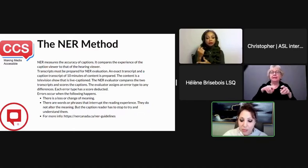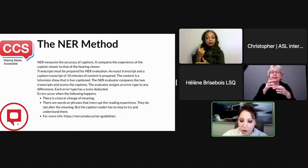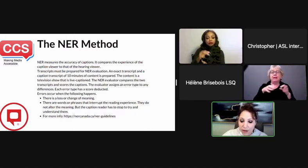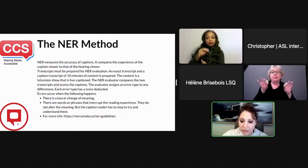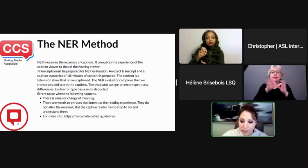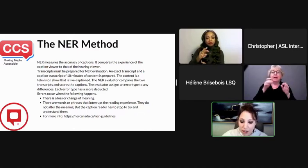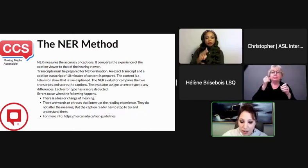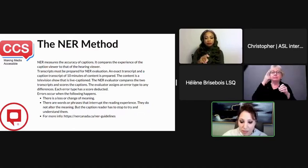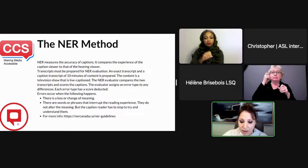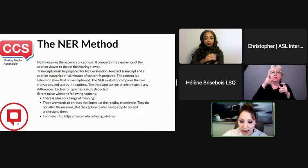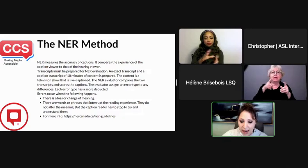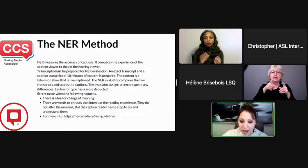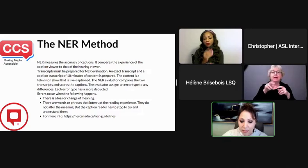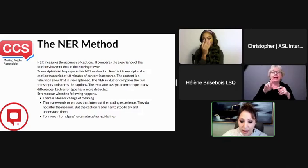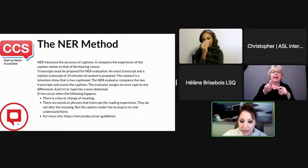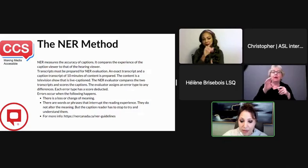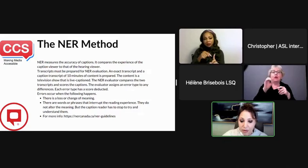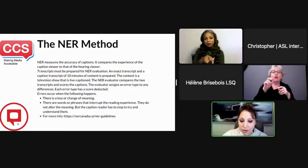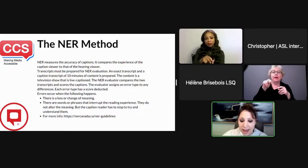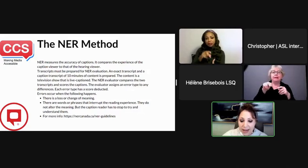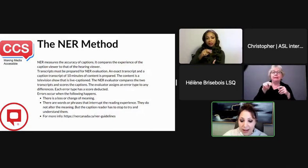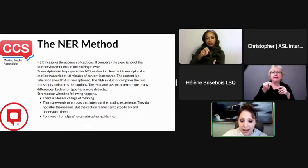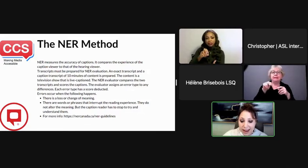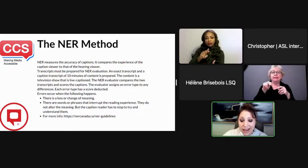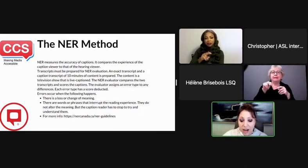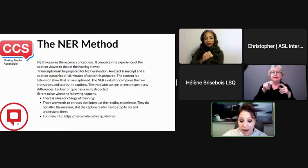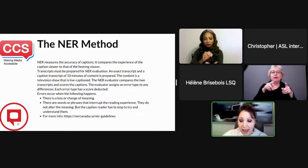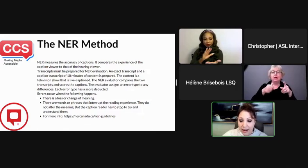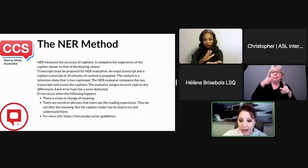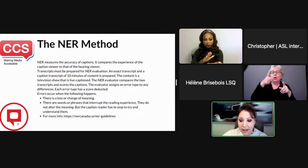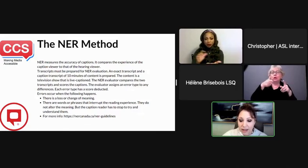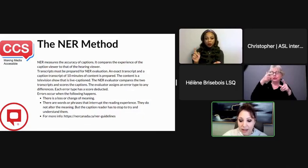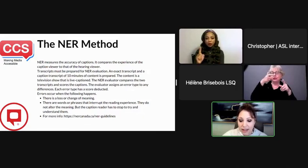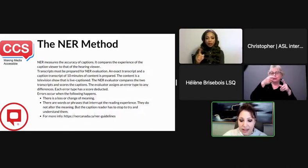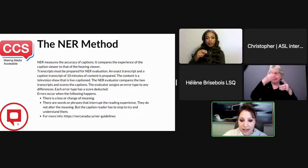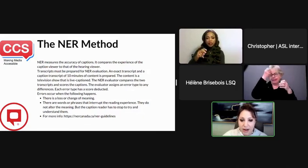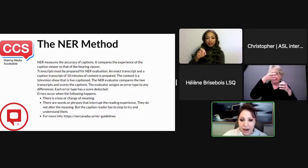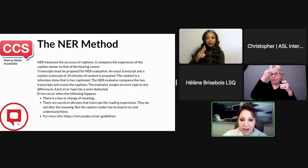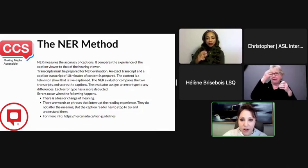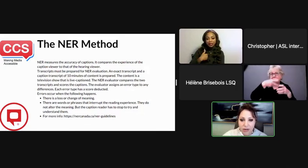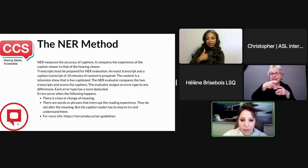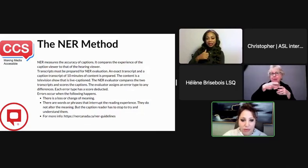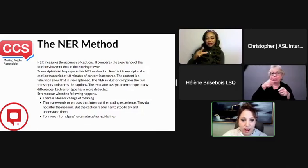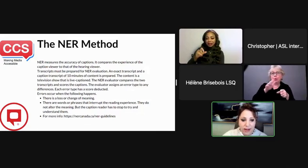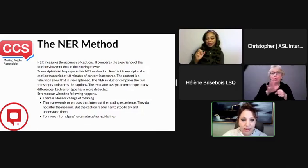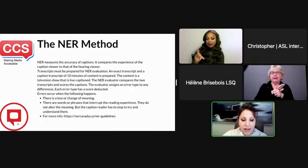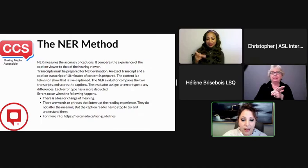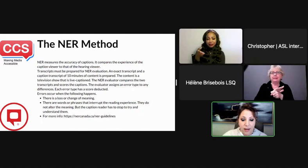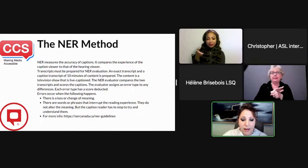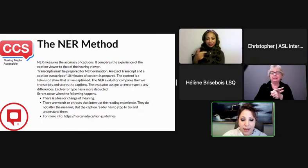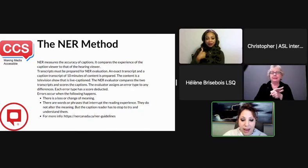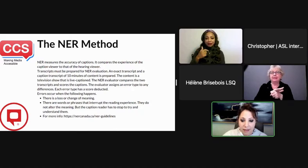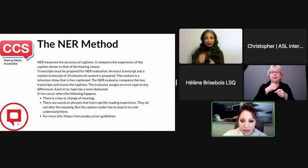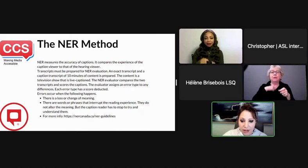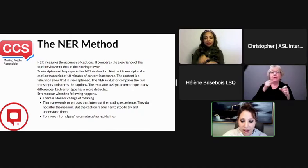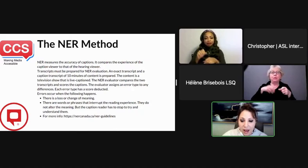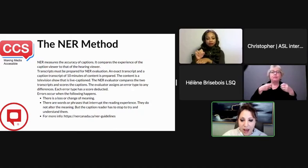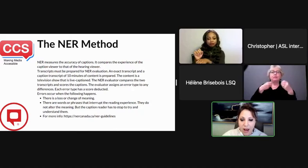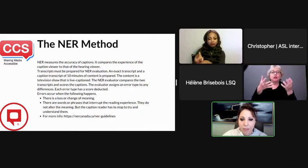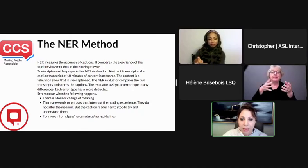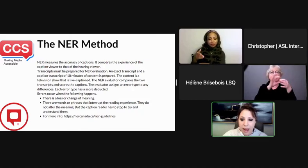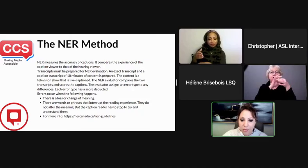la méthode REN. Il y a plus d'informations sur la méthode REN. Je peux vous fournir le lien